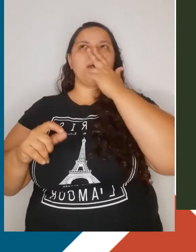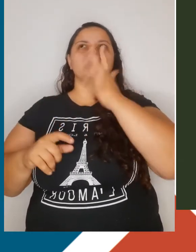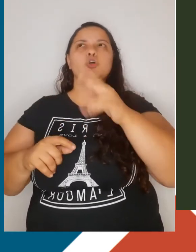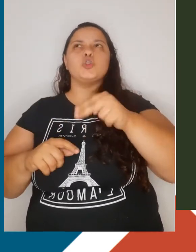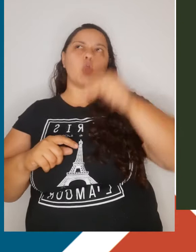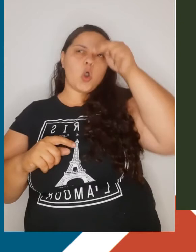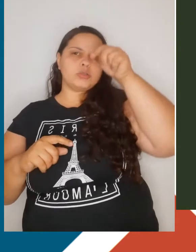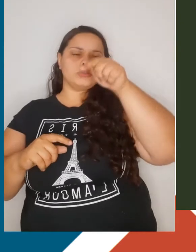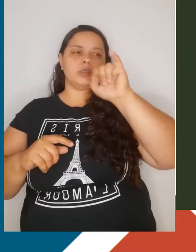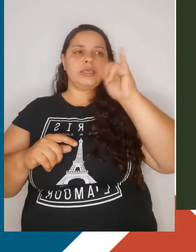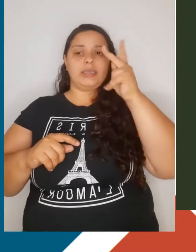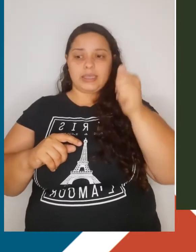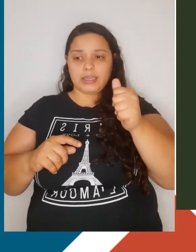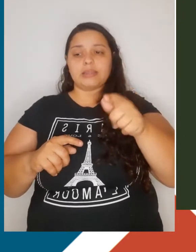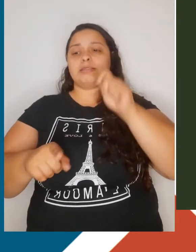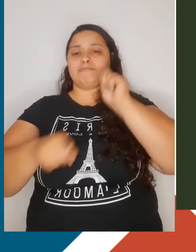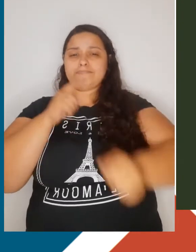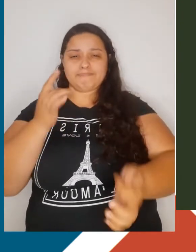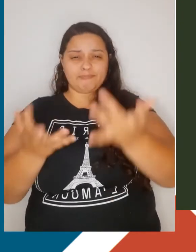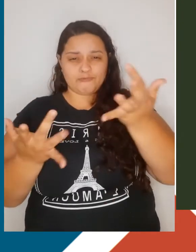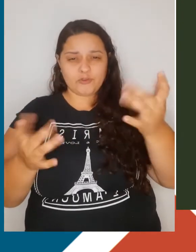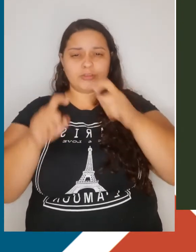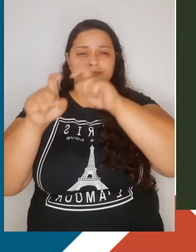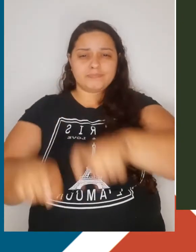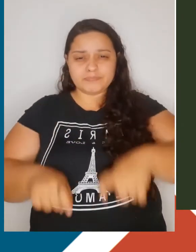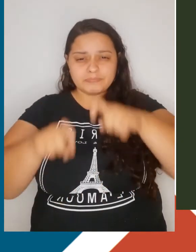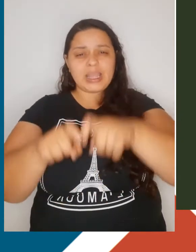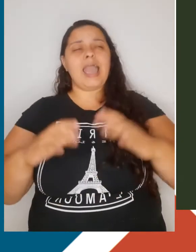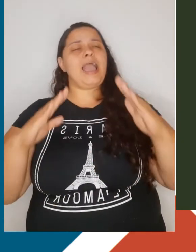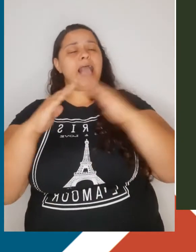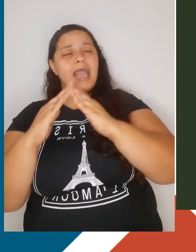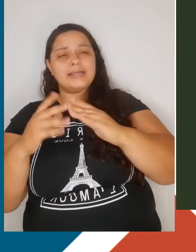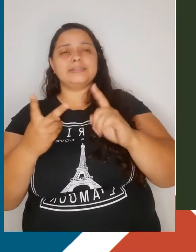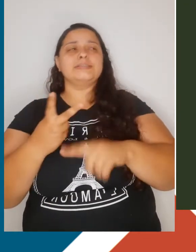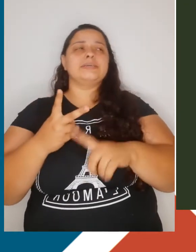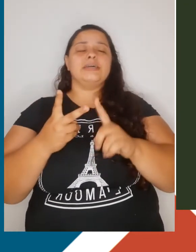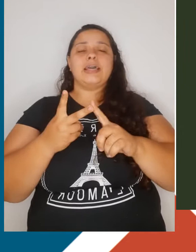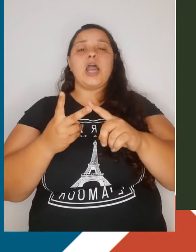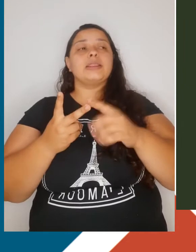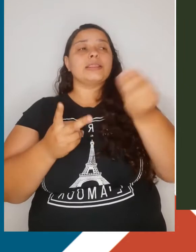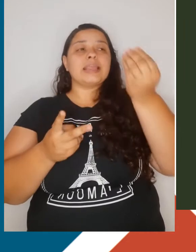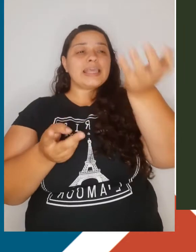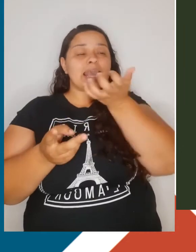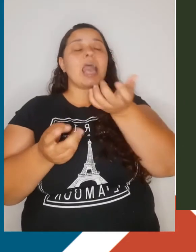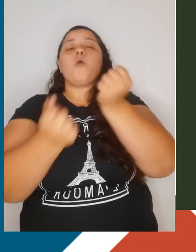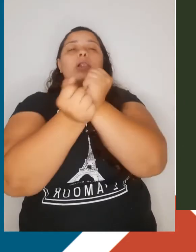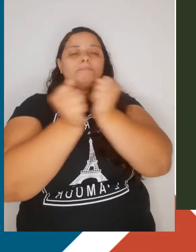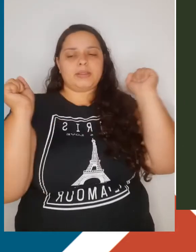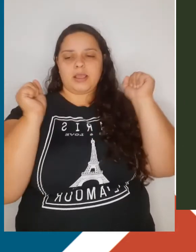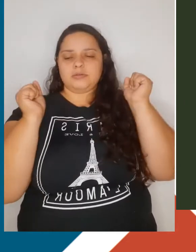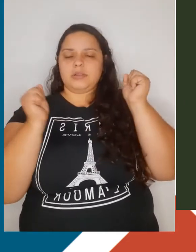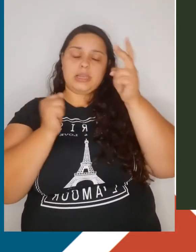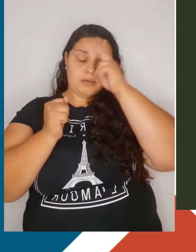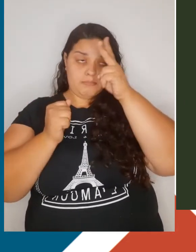especialmente nas áreas ao norte da ilha. Eles atacaram e incendiaram as plantations, senzalas e casas em nome de sua